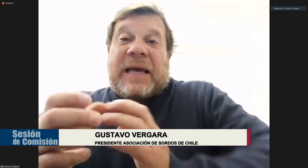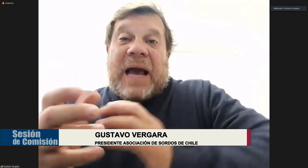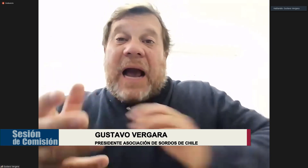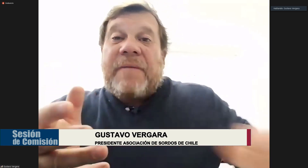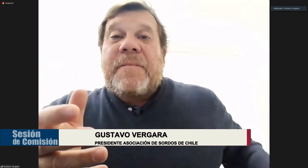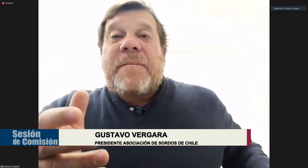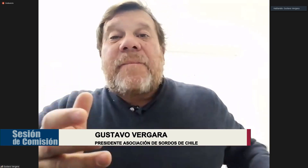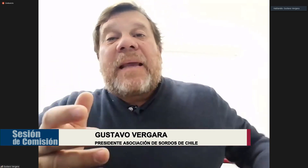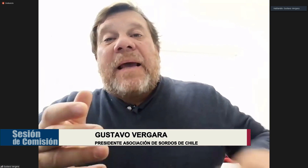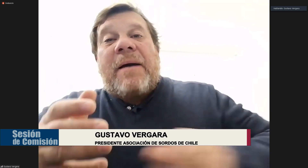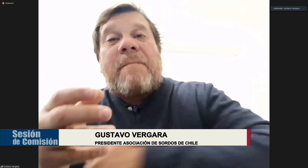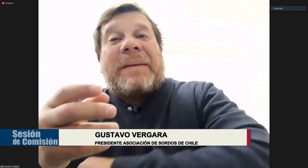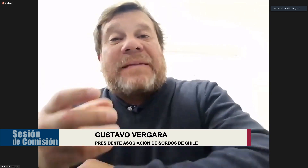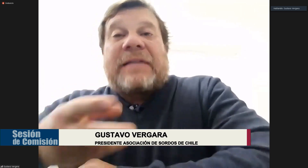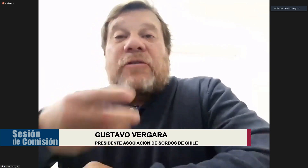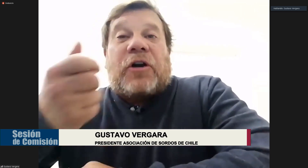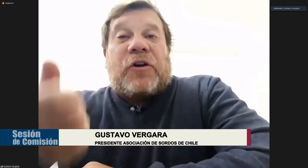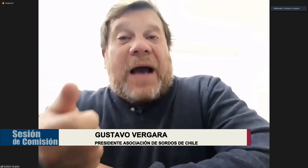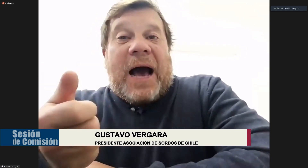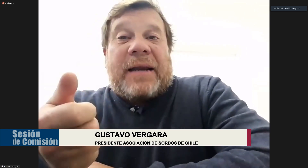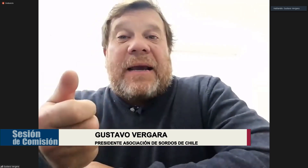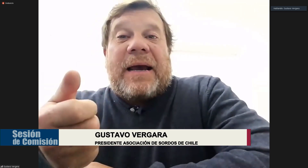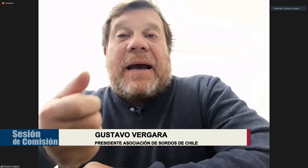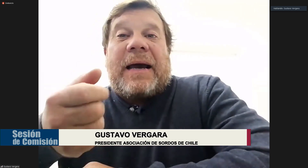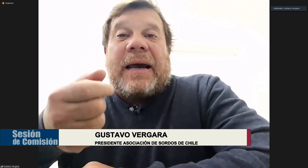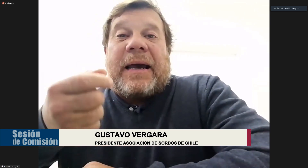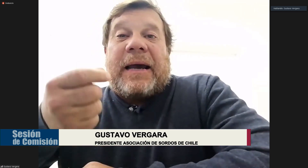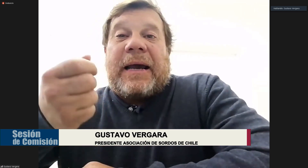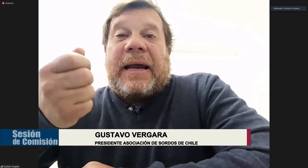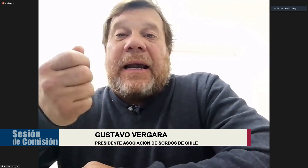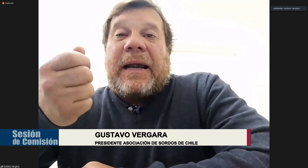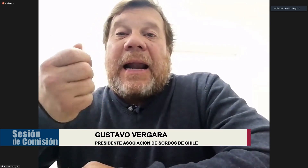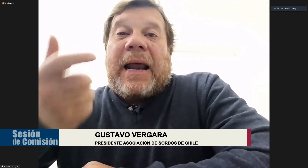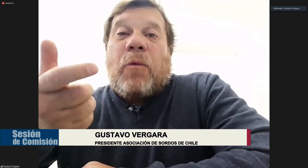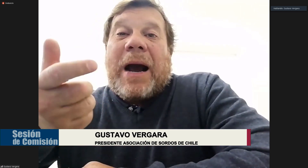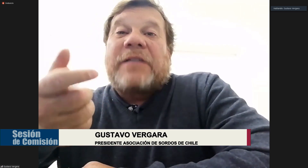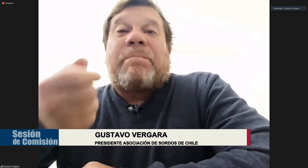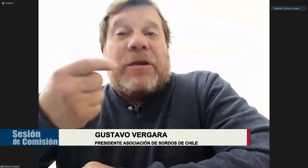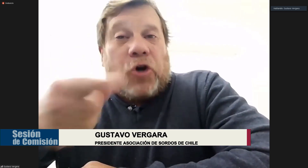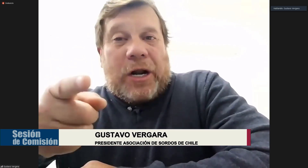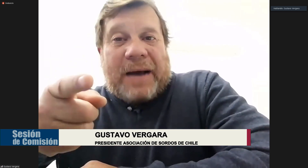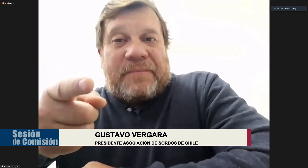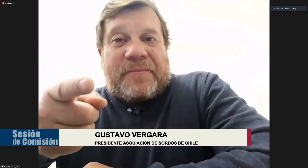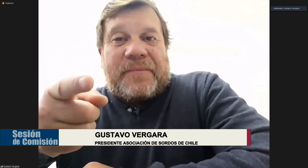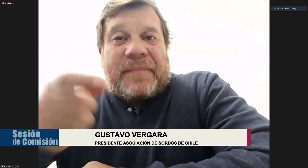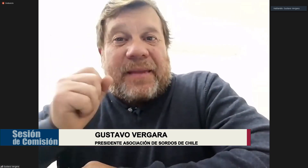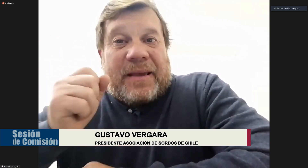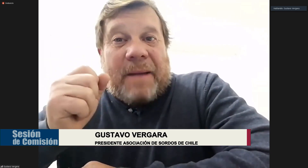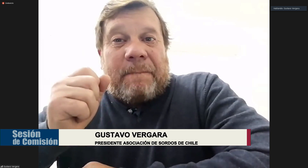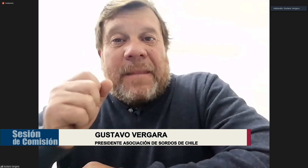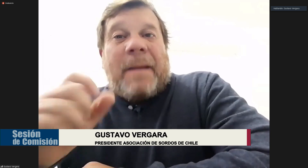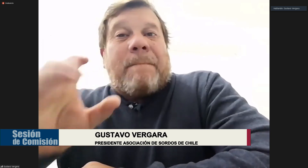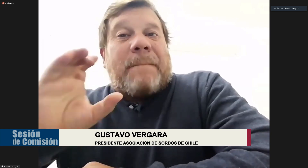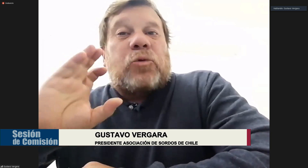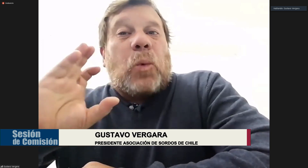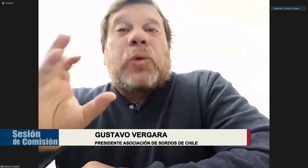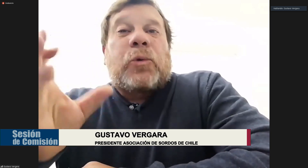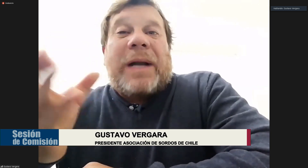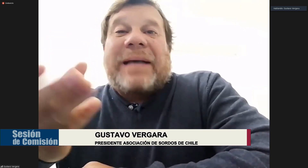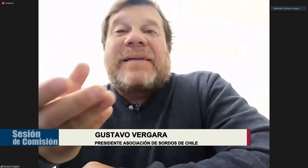hay, empieza a desarrollar la lengua española. Ya. Pero su cultura siempre